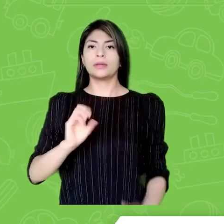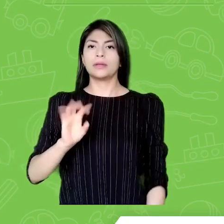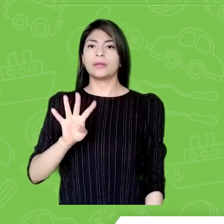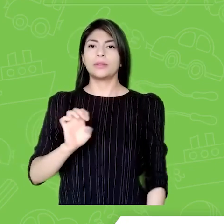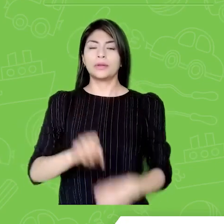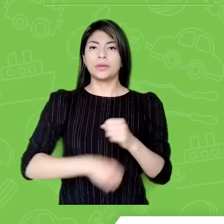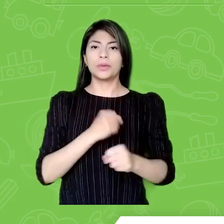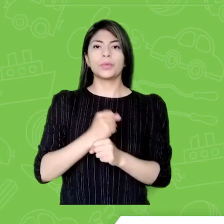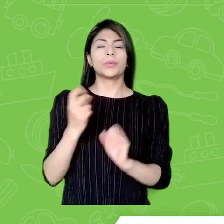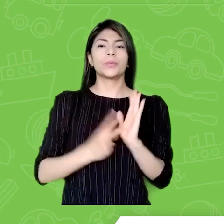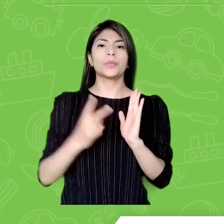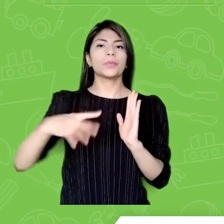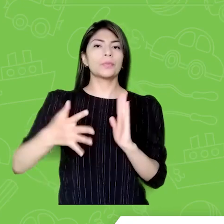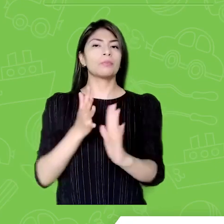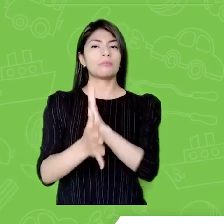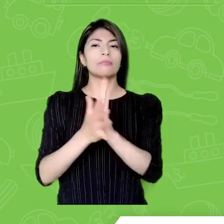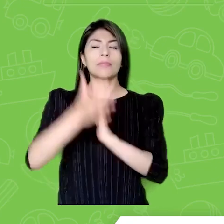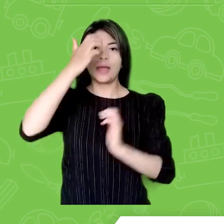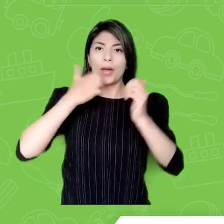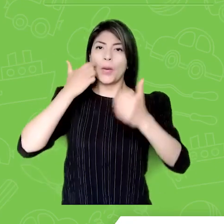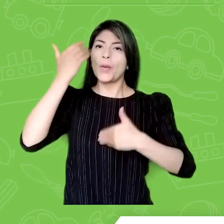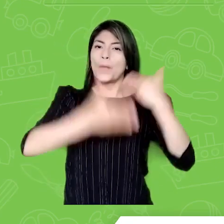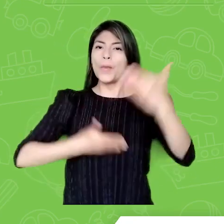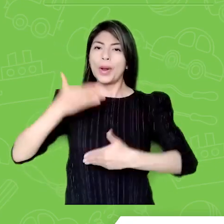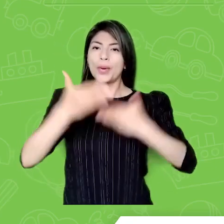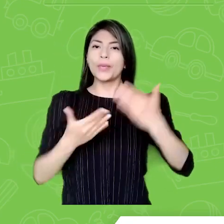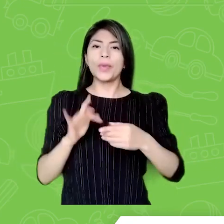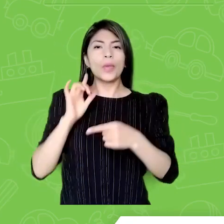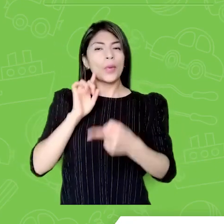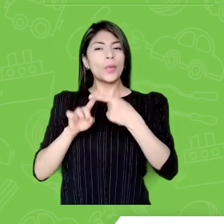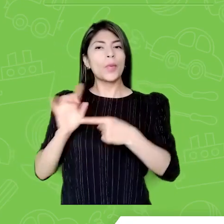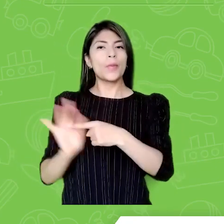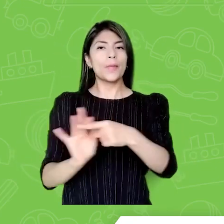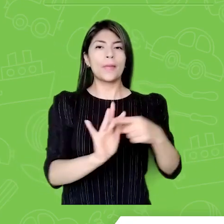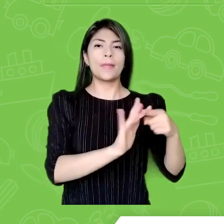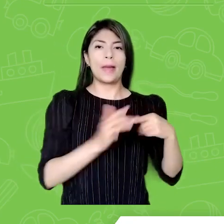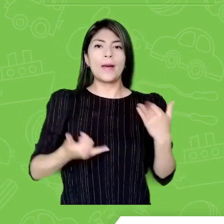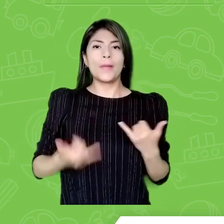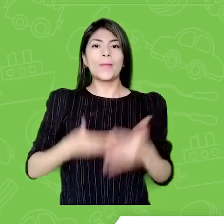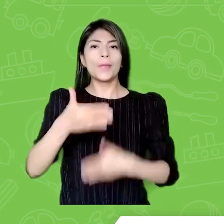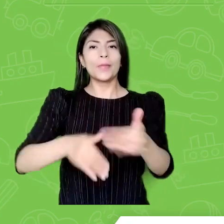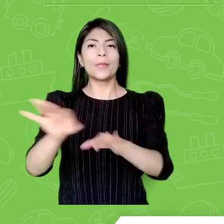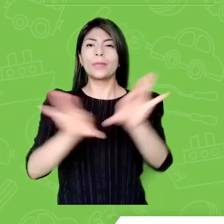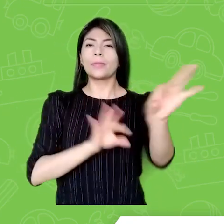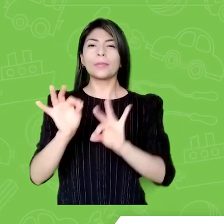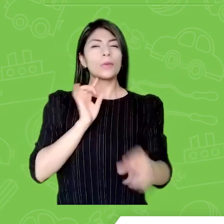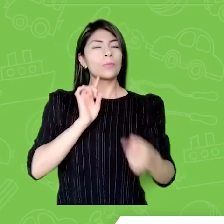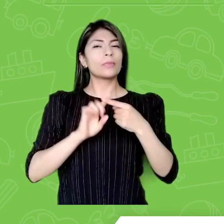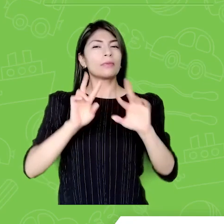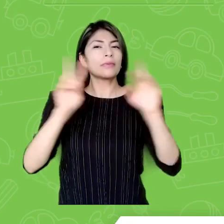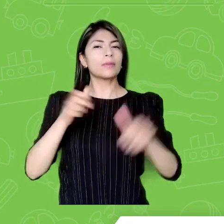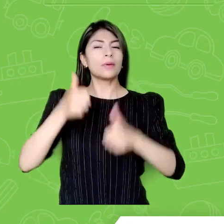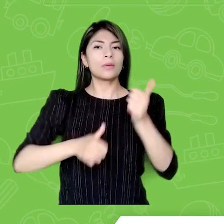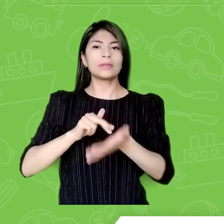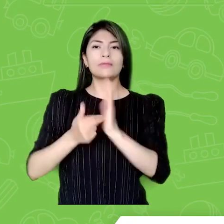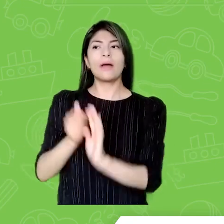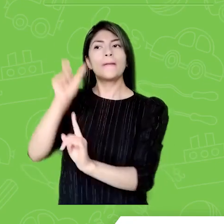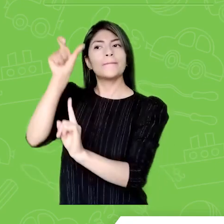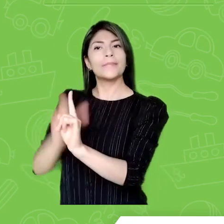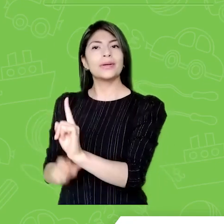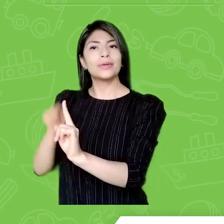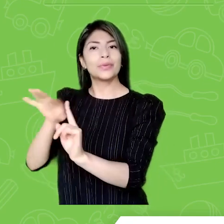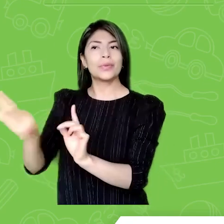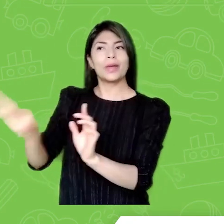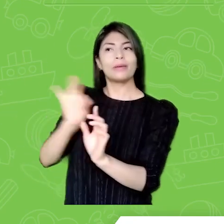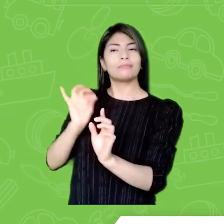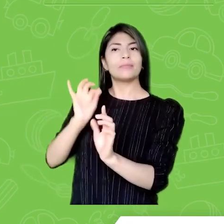Ley 909 de 2004, las pruebas a aplicar en este proceso de selección tienen como finalidad apreciar la